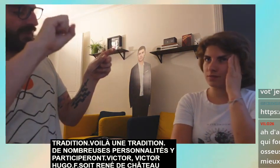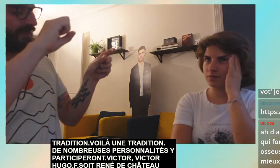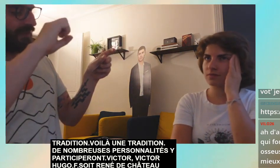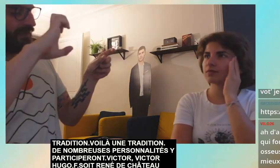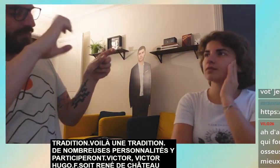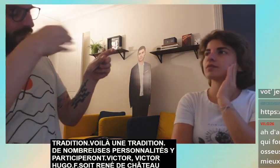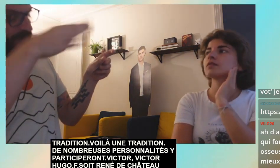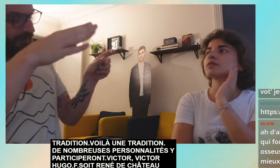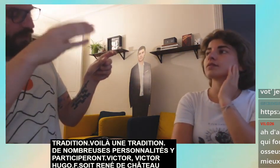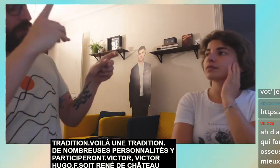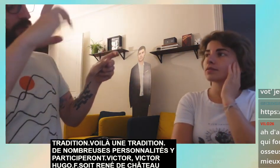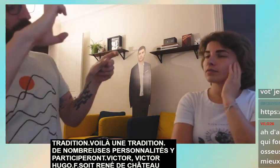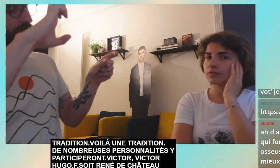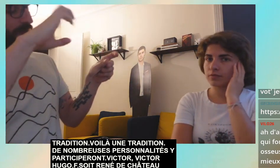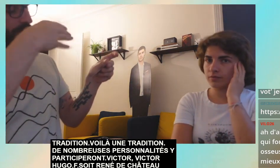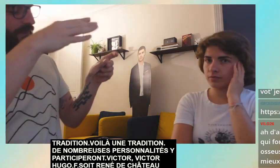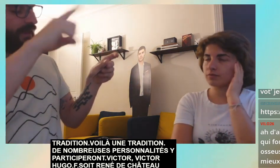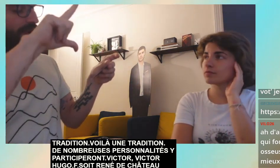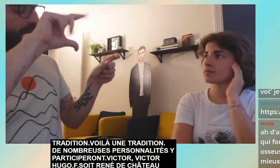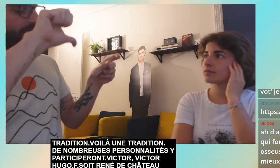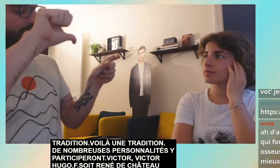Alphonse de